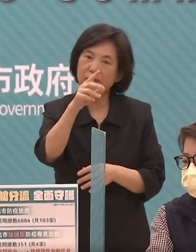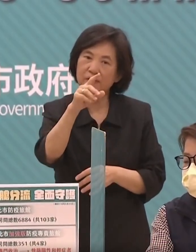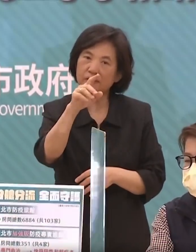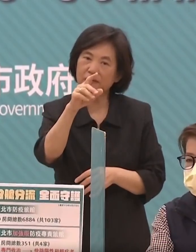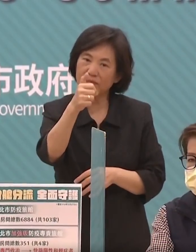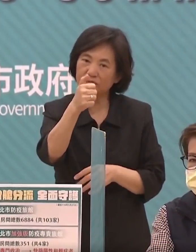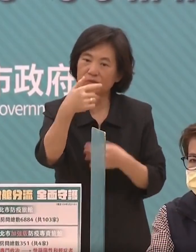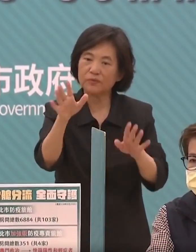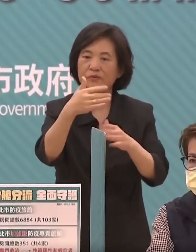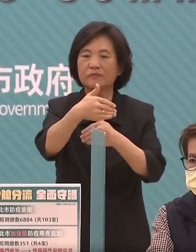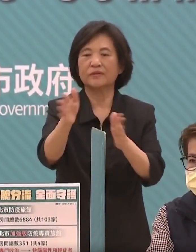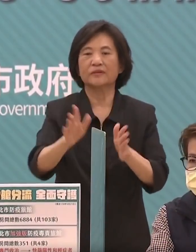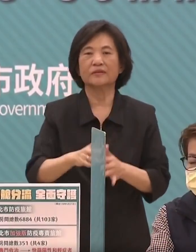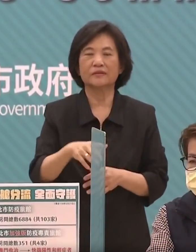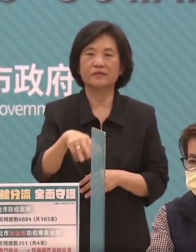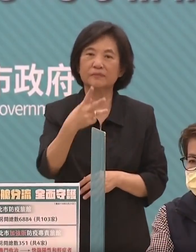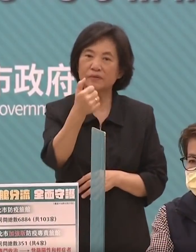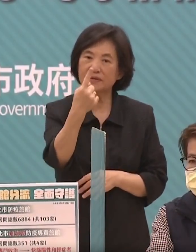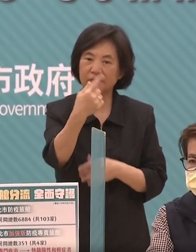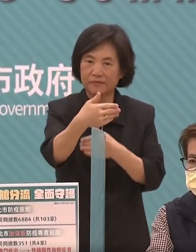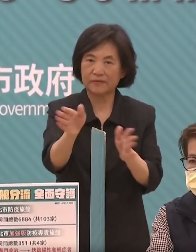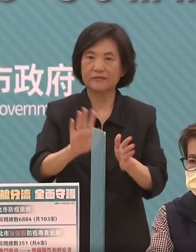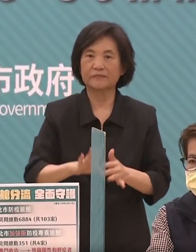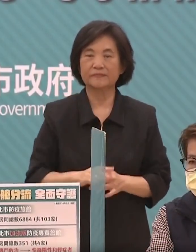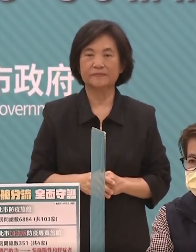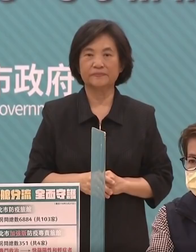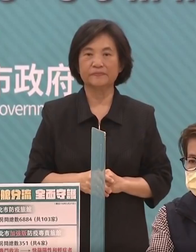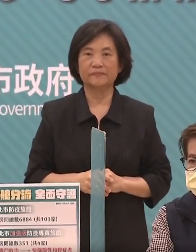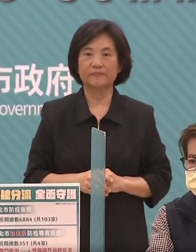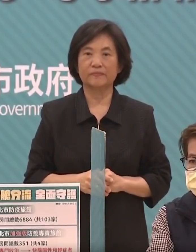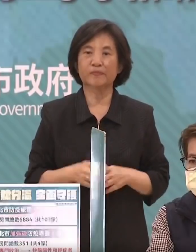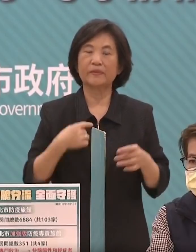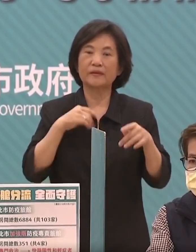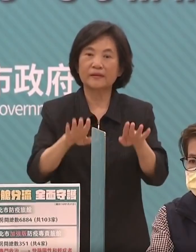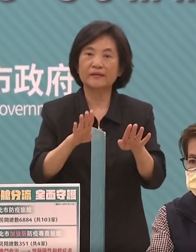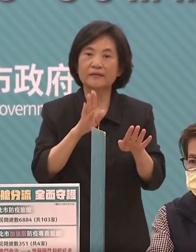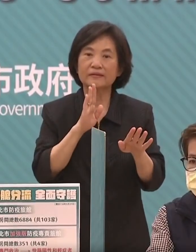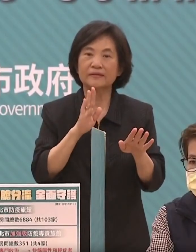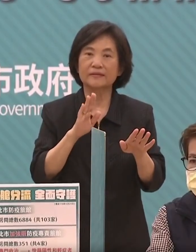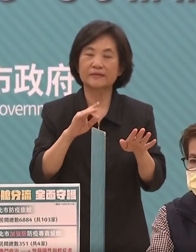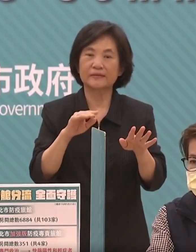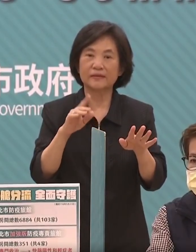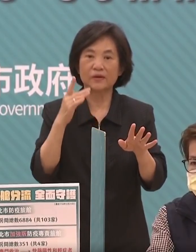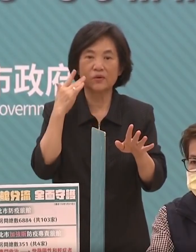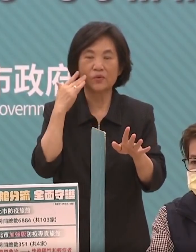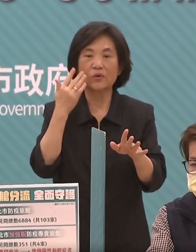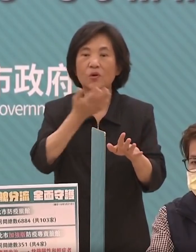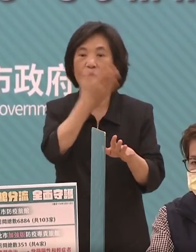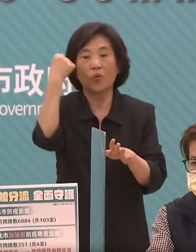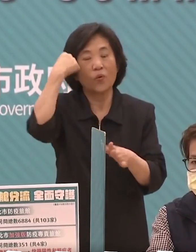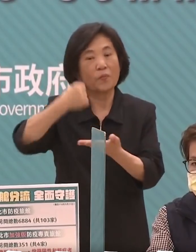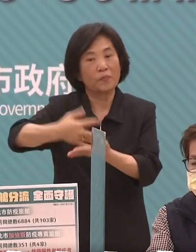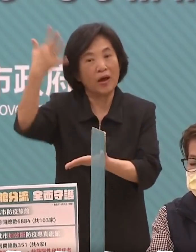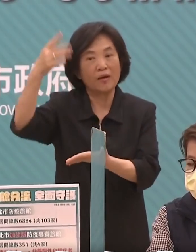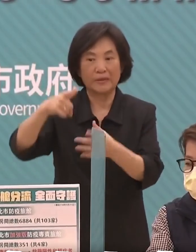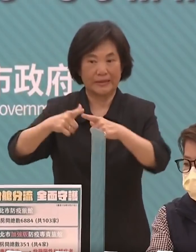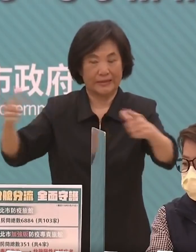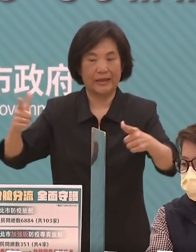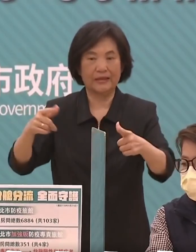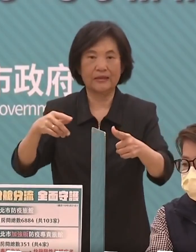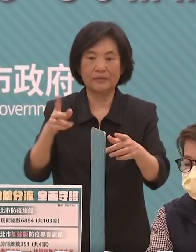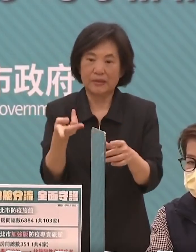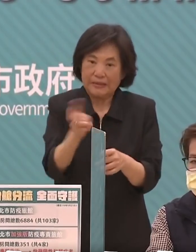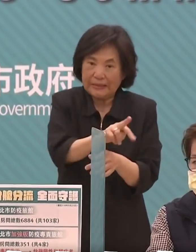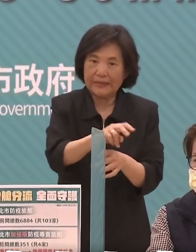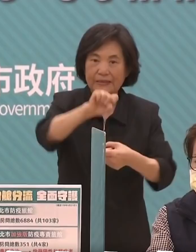啊，其实我们陆陆续续哈，把一些比较大型的防疫旅馆哦，要转成这种加